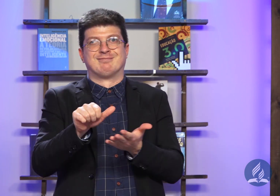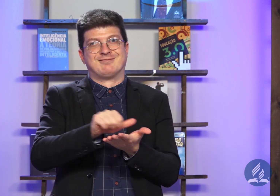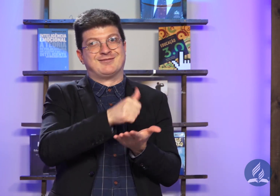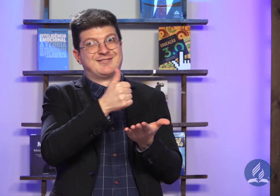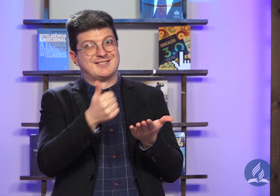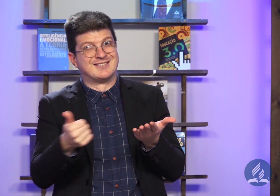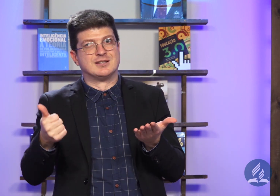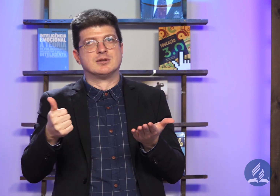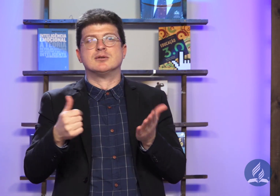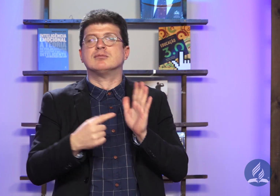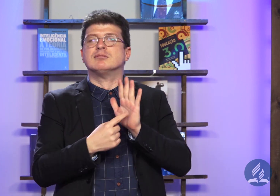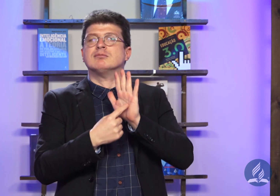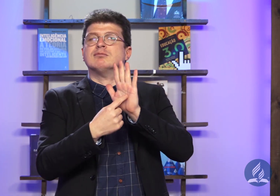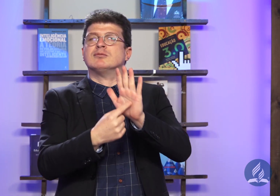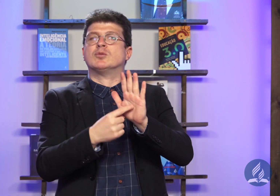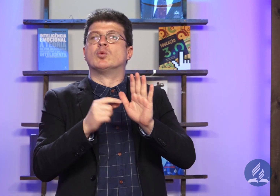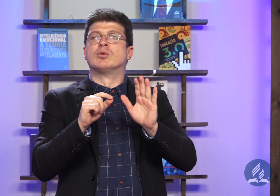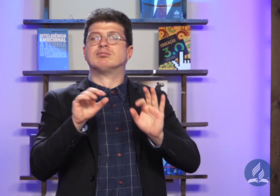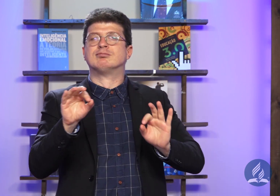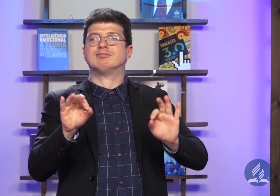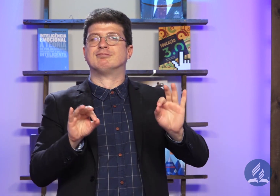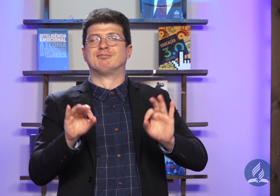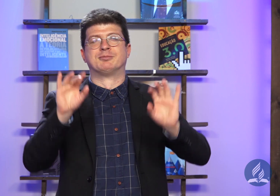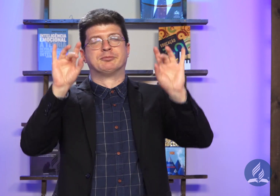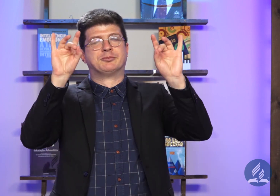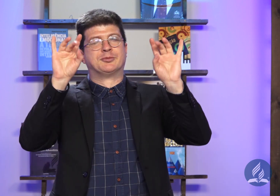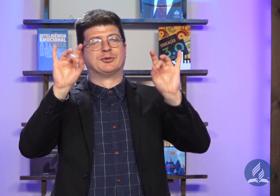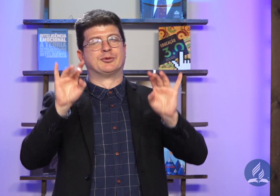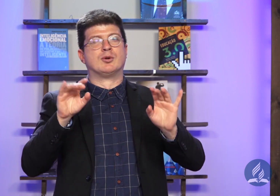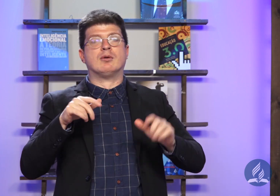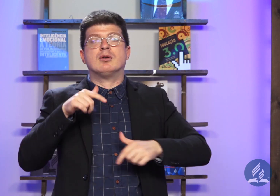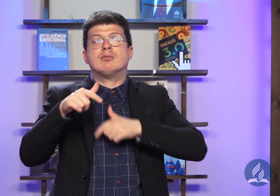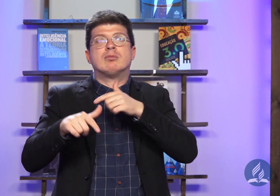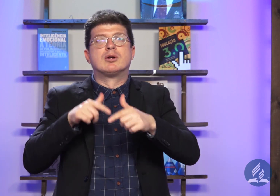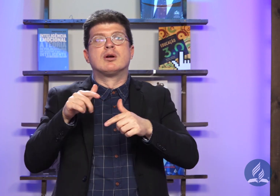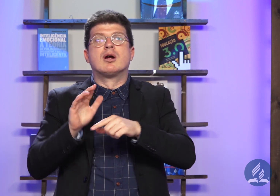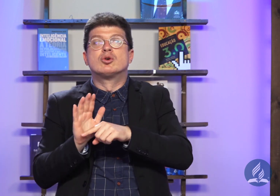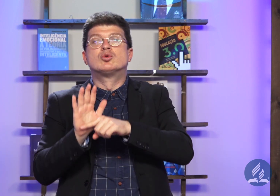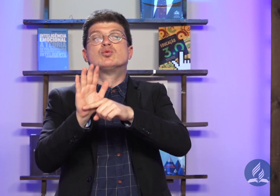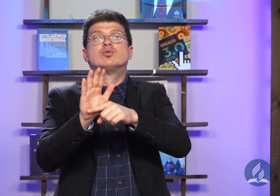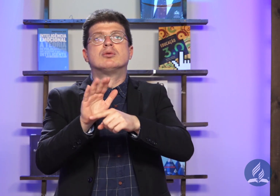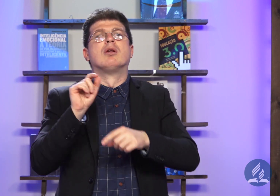pensada e o tema central é a colheita, o batismo.